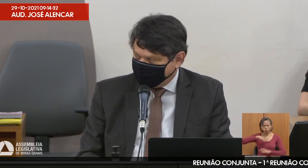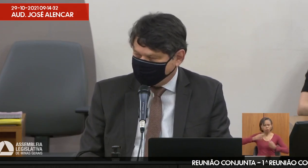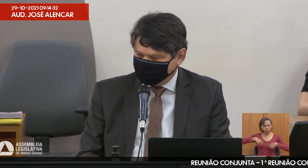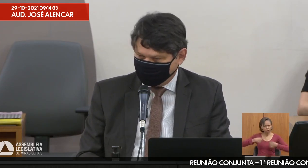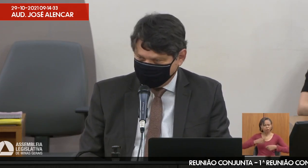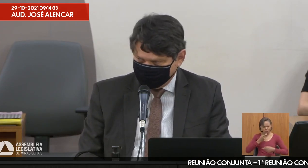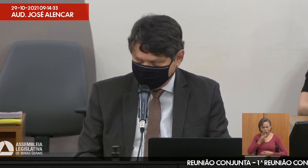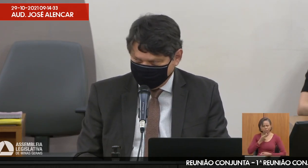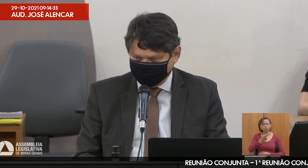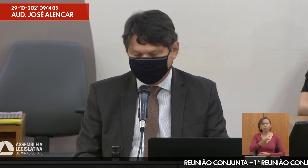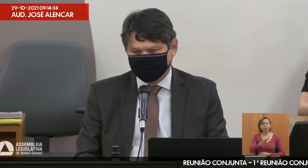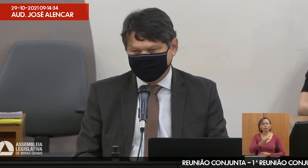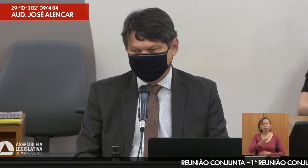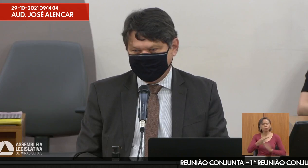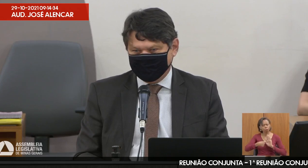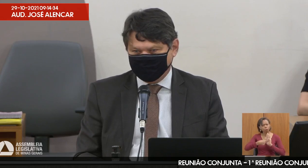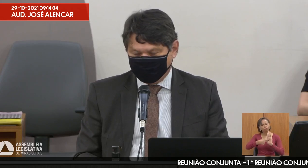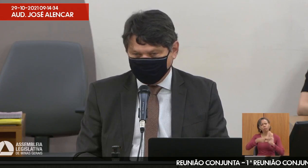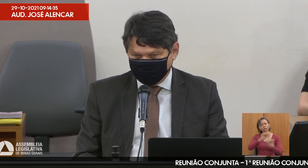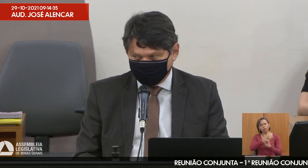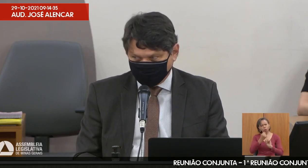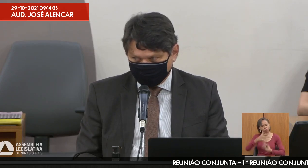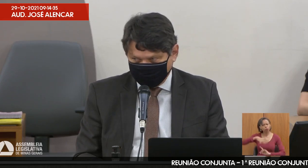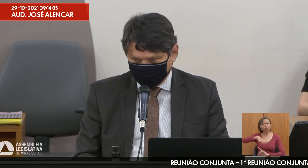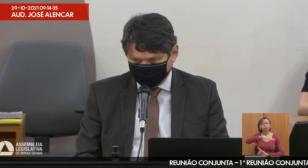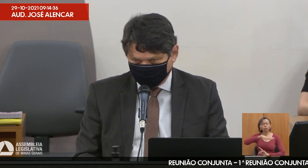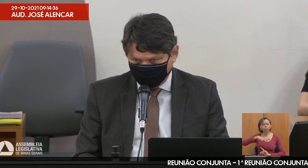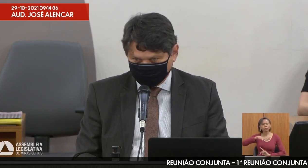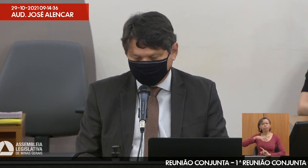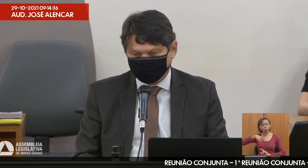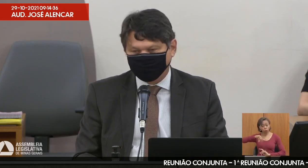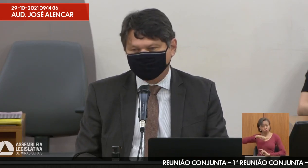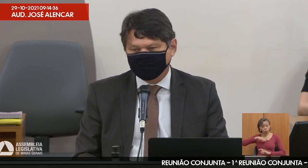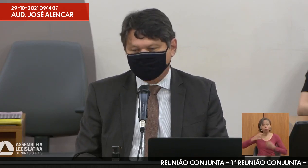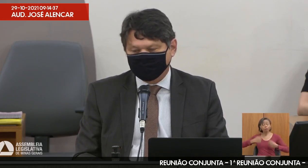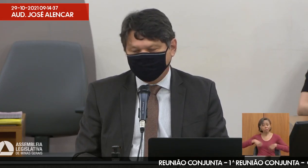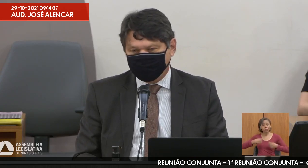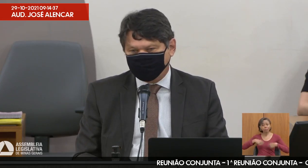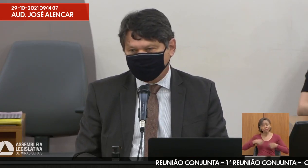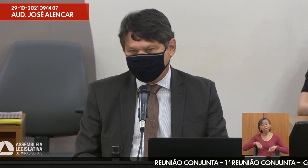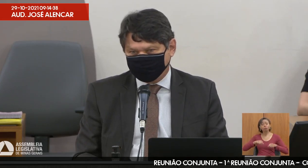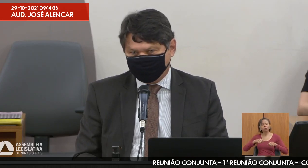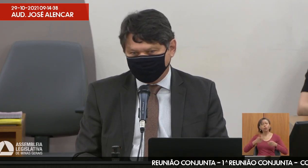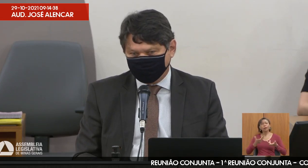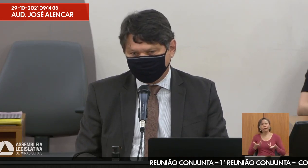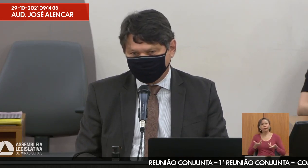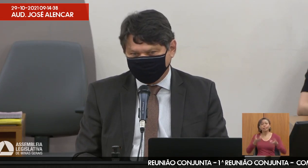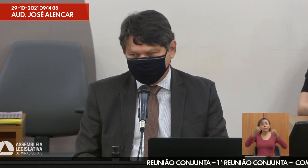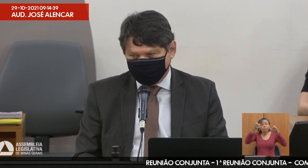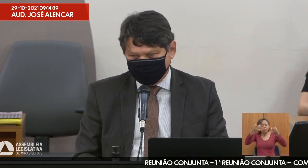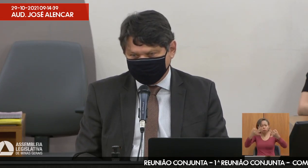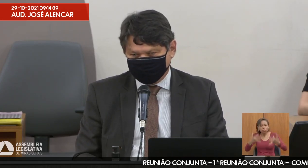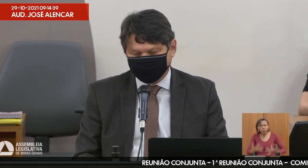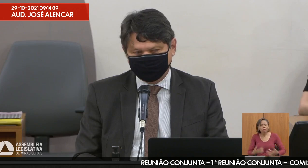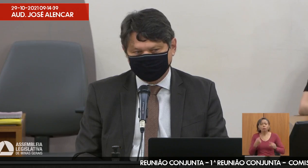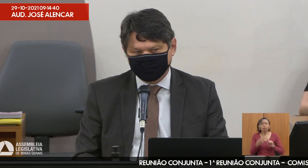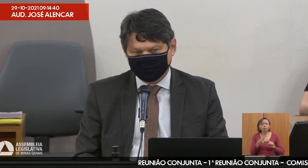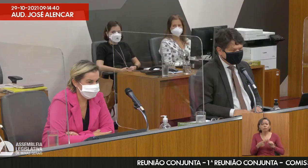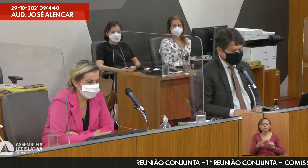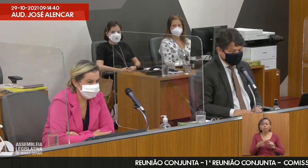para a sociedade, nós temos que tocar num ponto, visto que as pessoas com deficiência